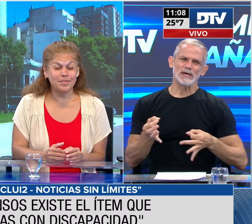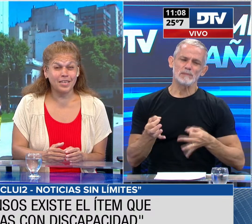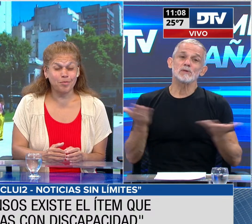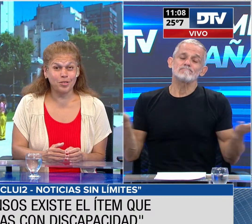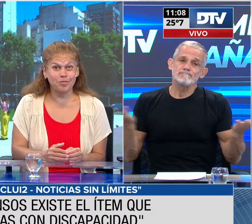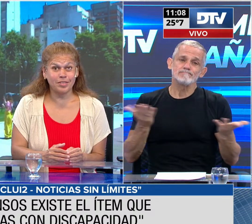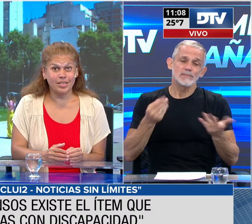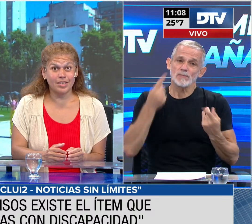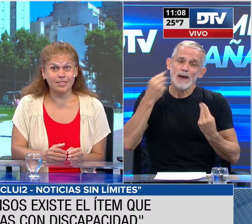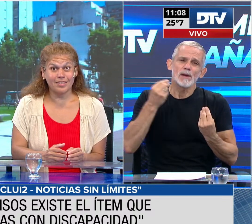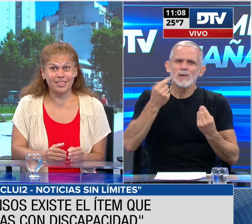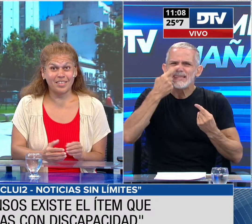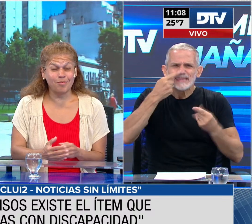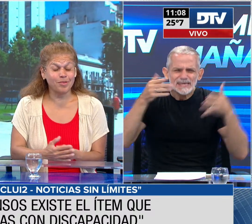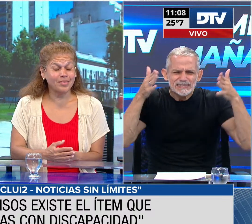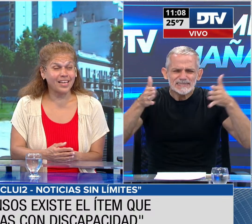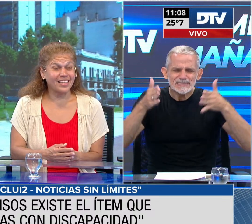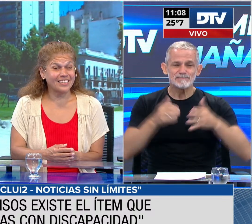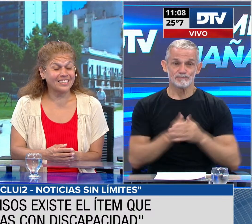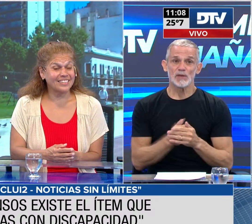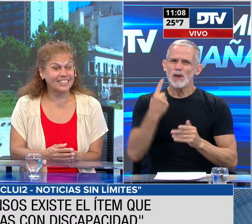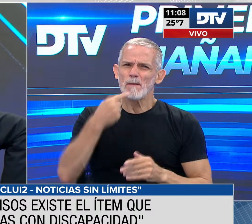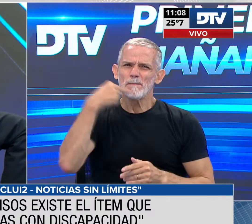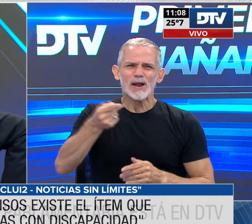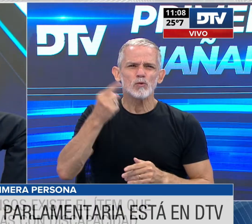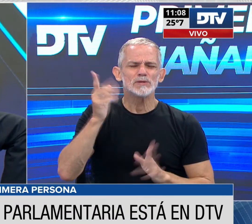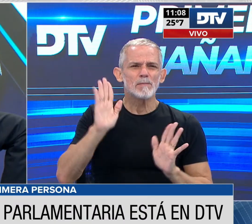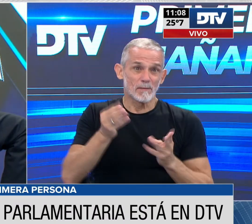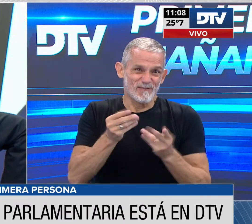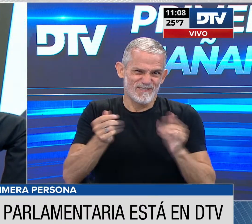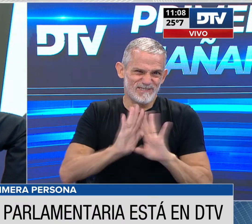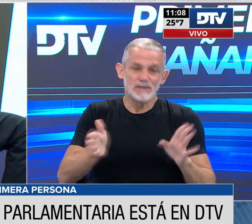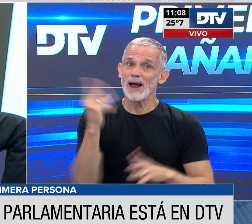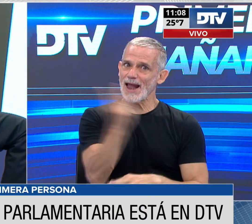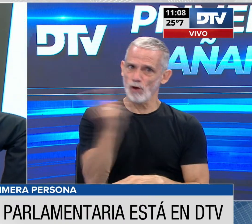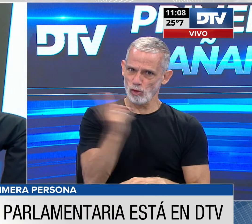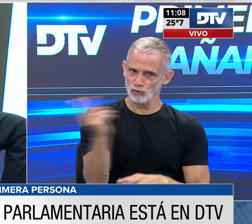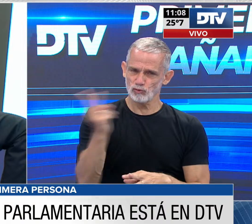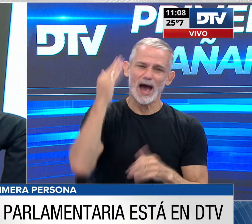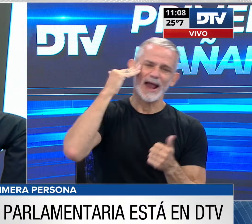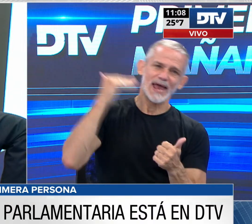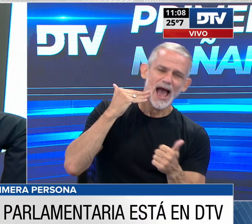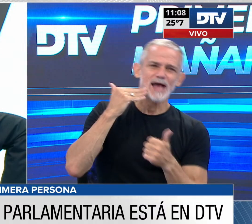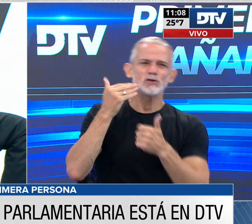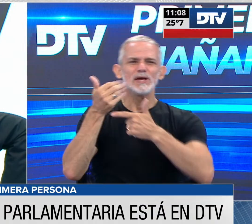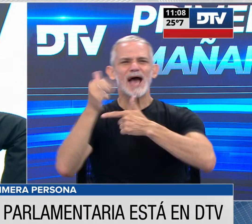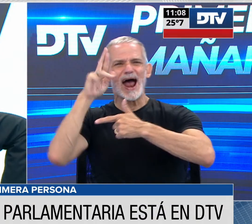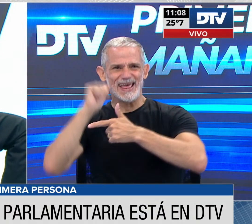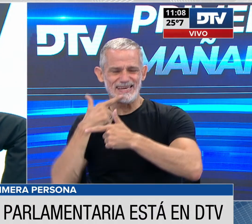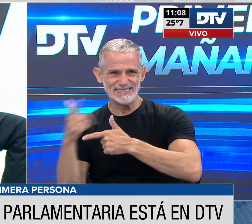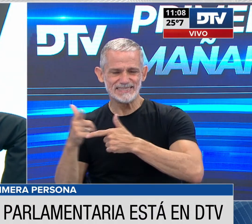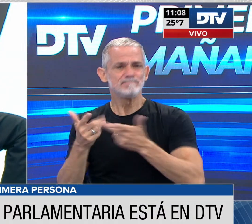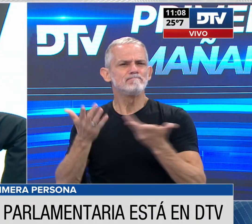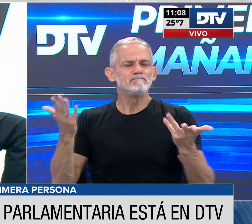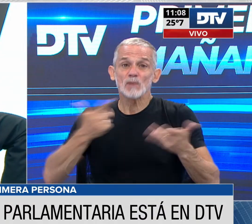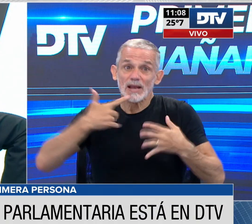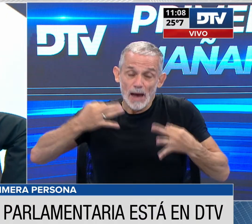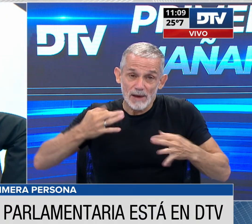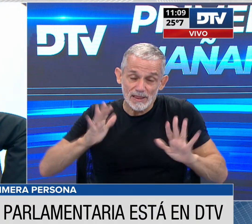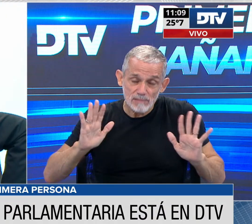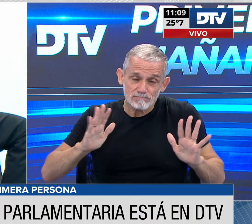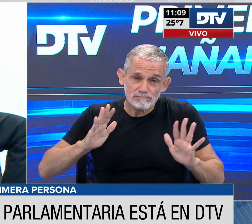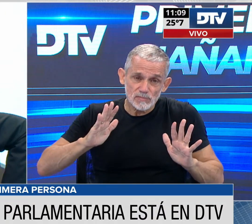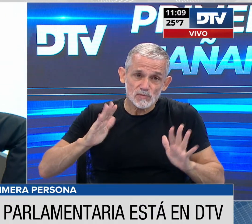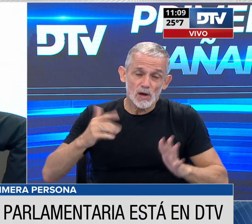que seguir poniendo interés y voluntad. Sí, y una pregunta para terminar para los dos, para Alejandro y para vos, que la verdad es